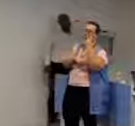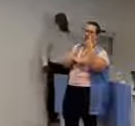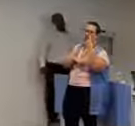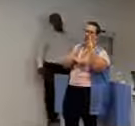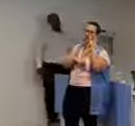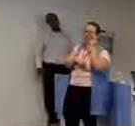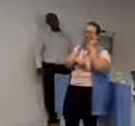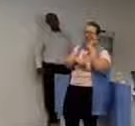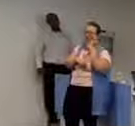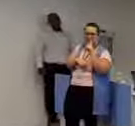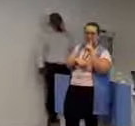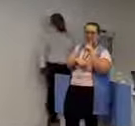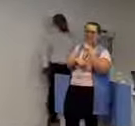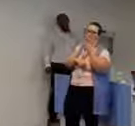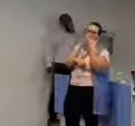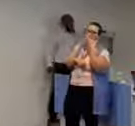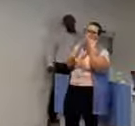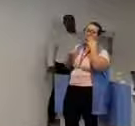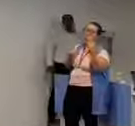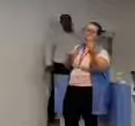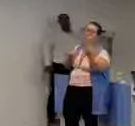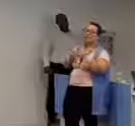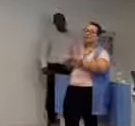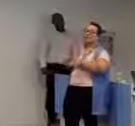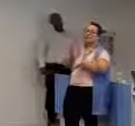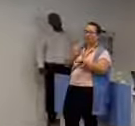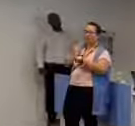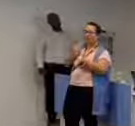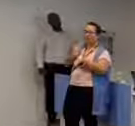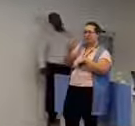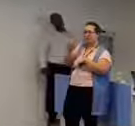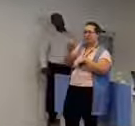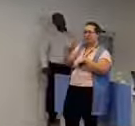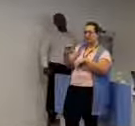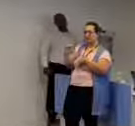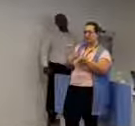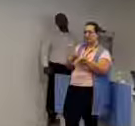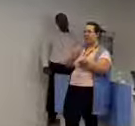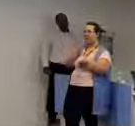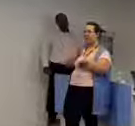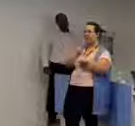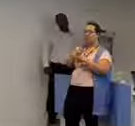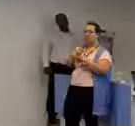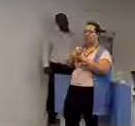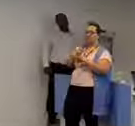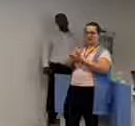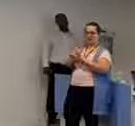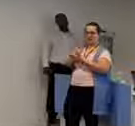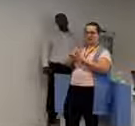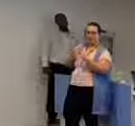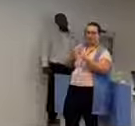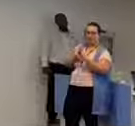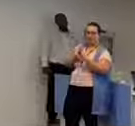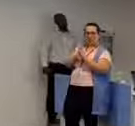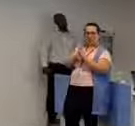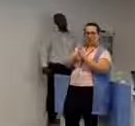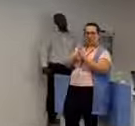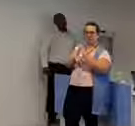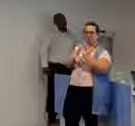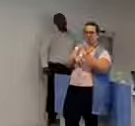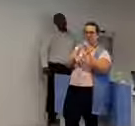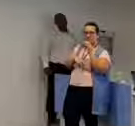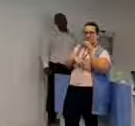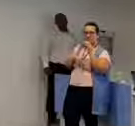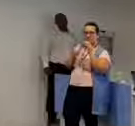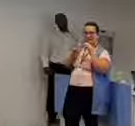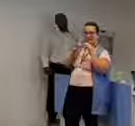primeira vez no Brasil foram compradas mais máquinas CNC do que convencionais, dados da BIMAC.